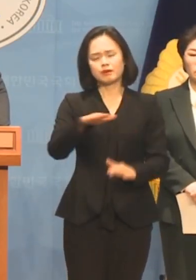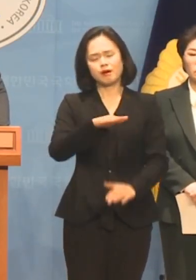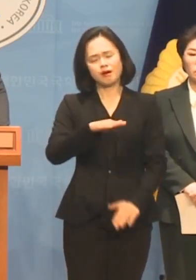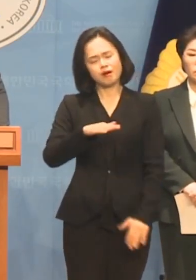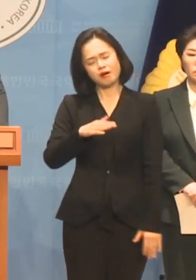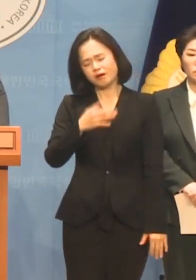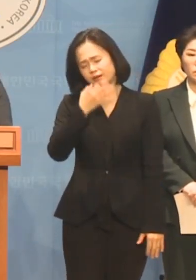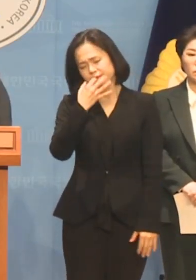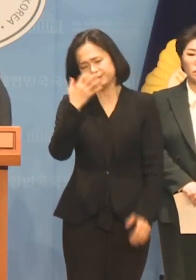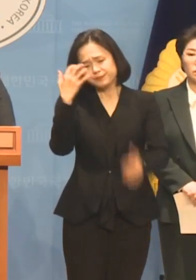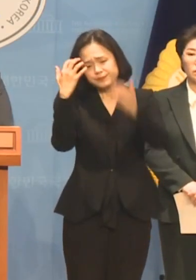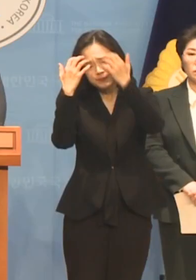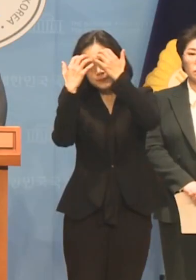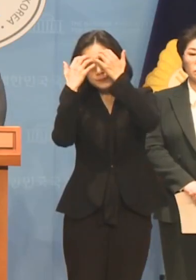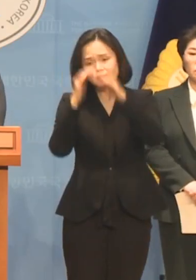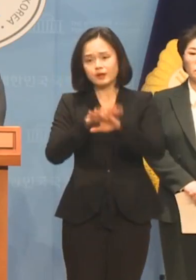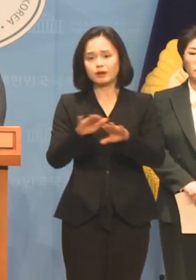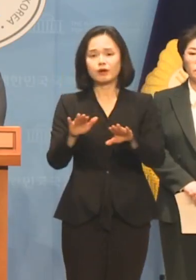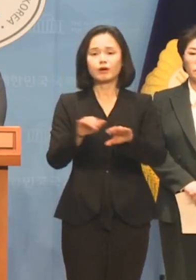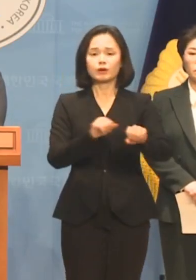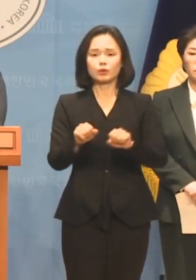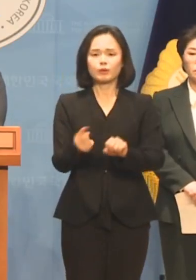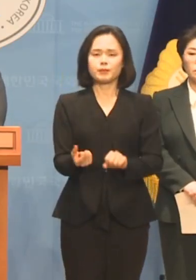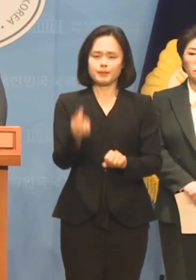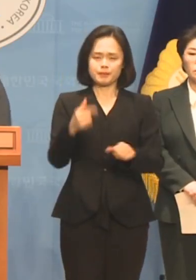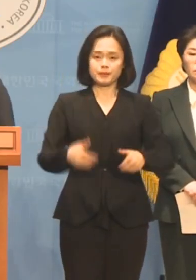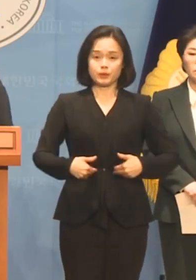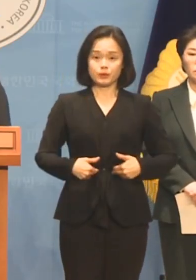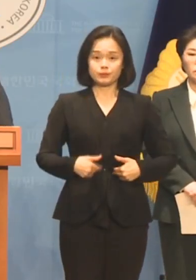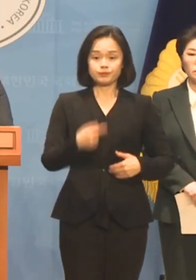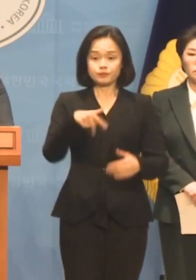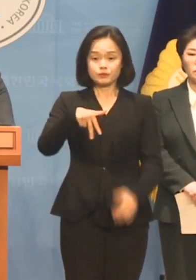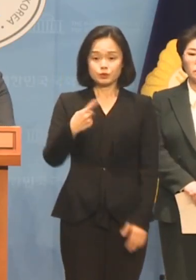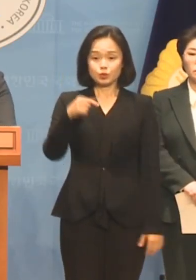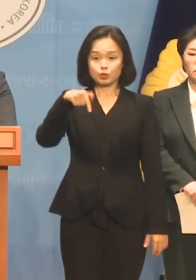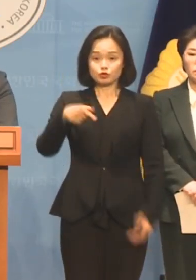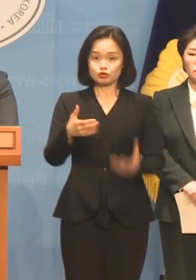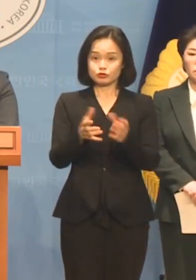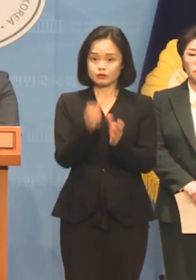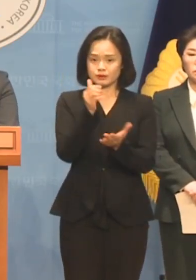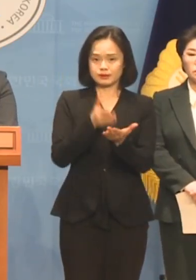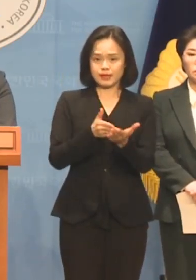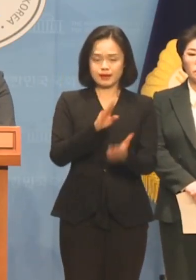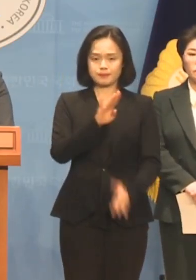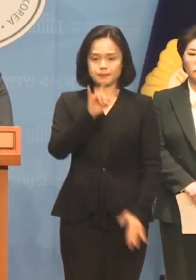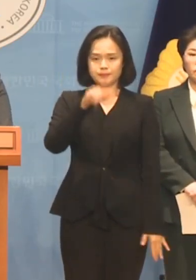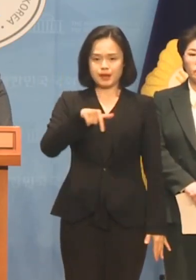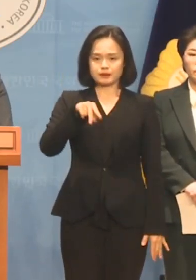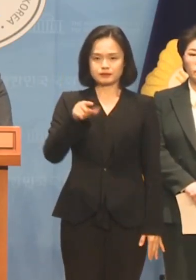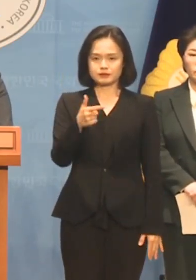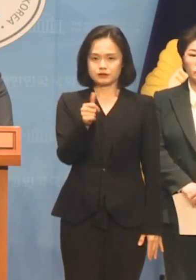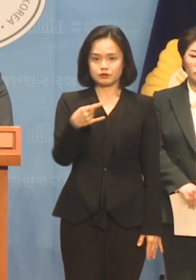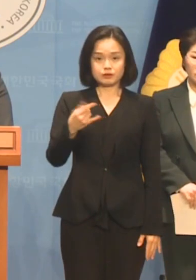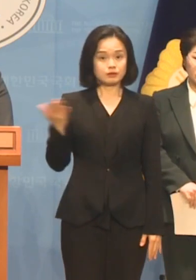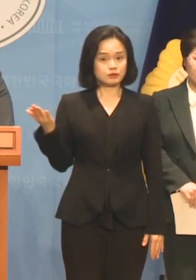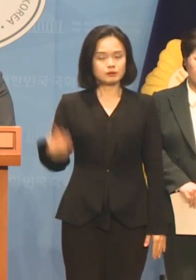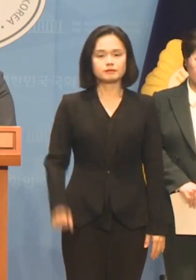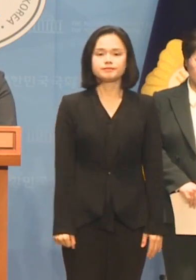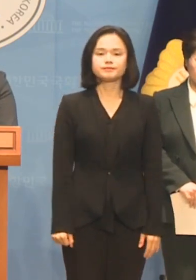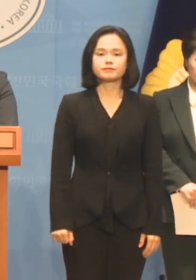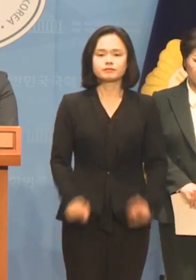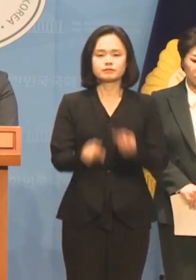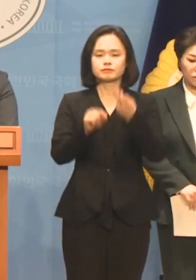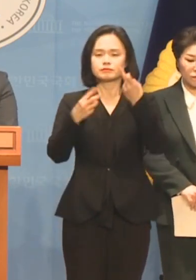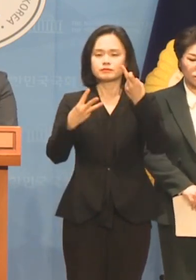대응해야 합니다. 조국혁신당 국회의원 백선희입니다. 내란 세력 준동이 있은 지 25일째,